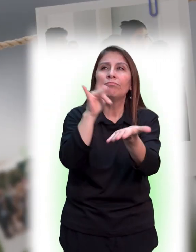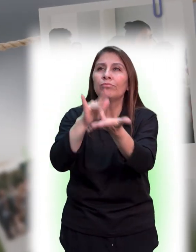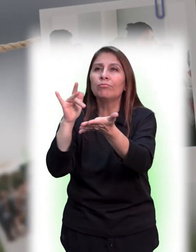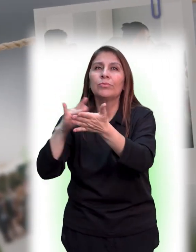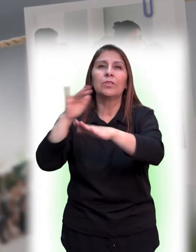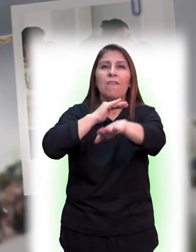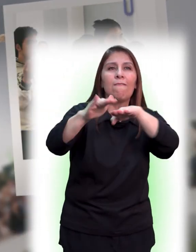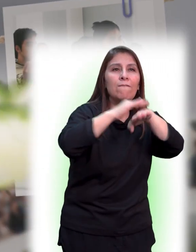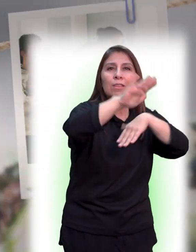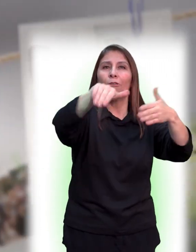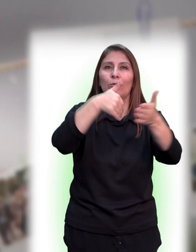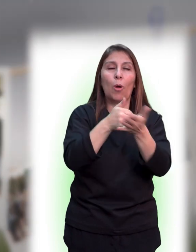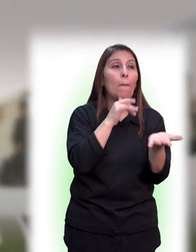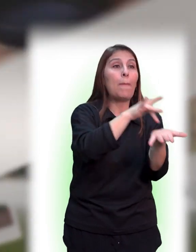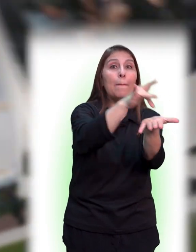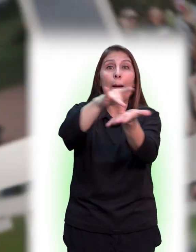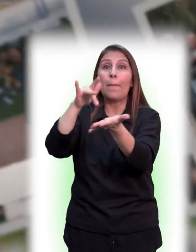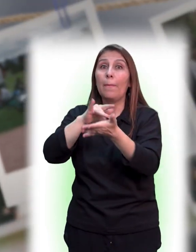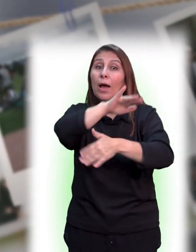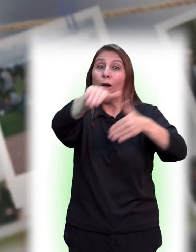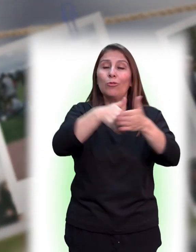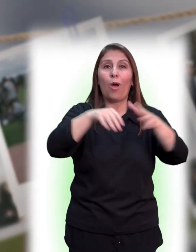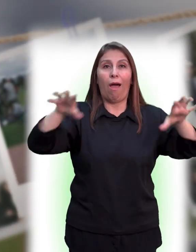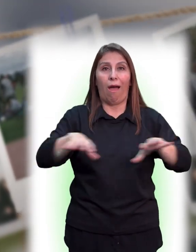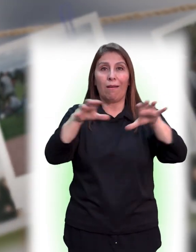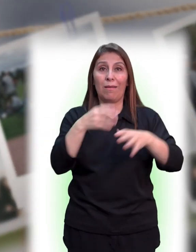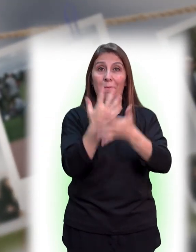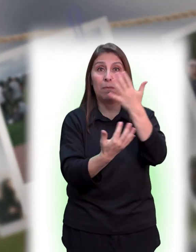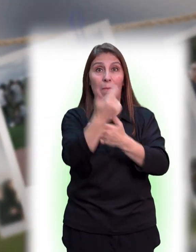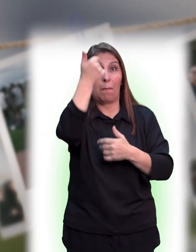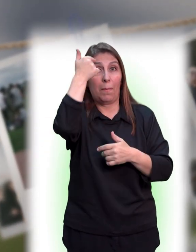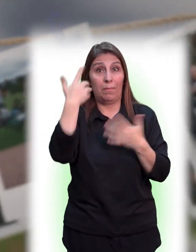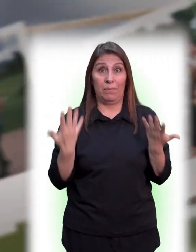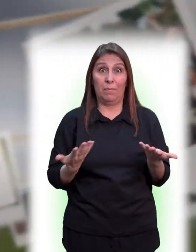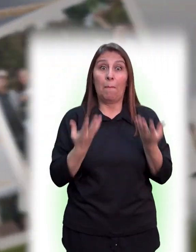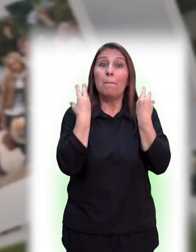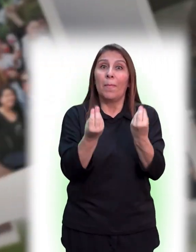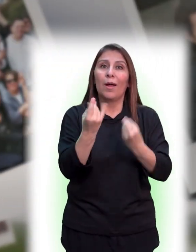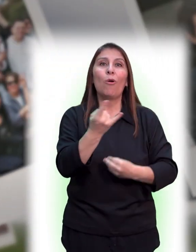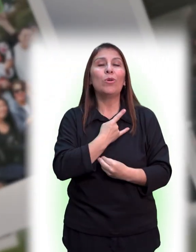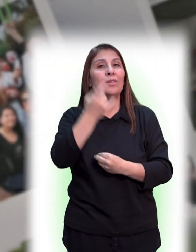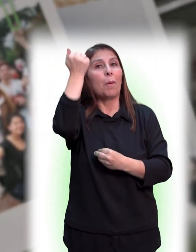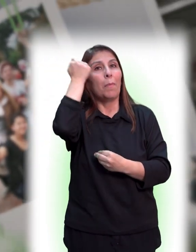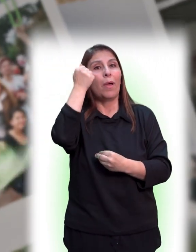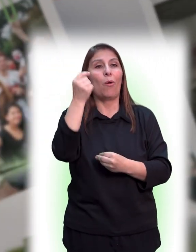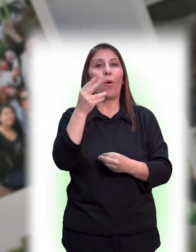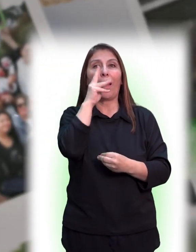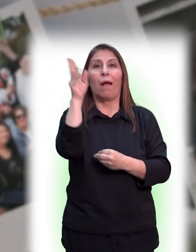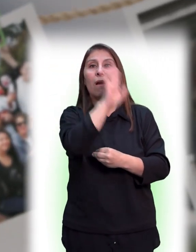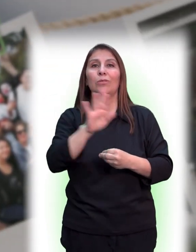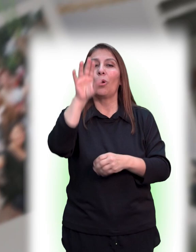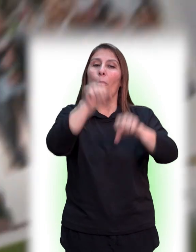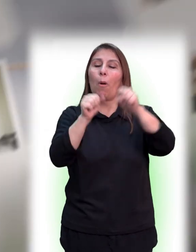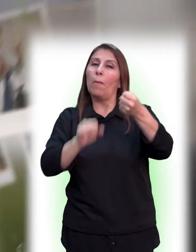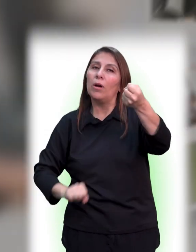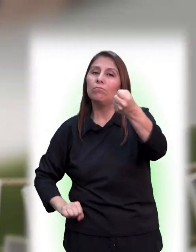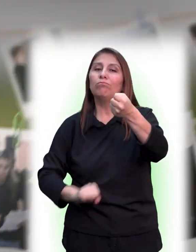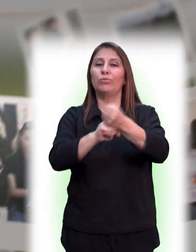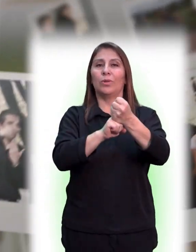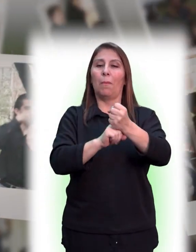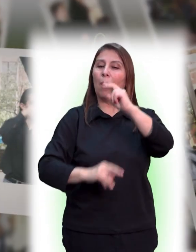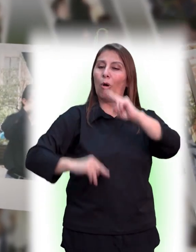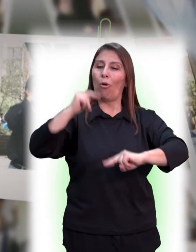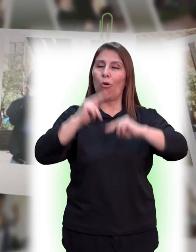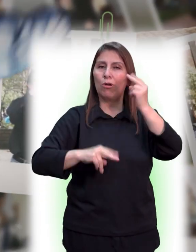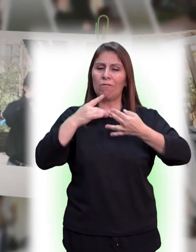vincularnos activamente a todas las actividades que tiene el Proyecto Manos y Pensamiento, para que desde la Universidad Pedagógica Nacional aportemos a la